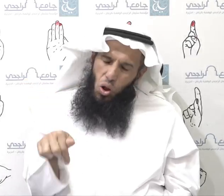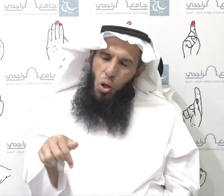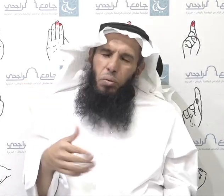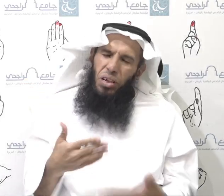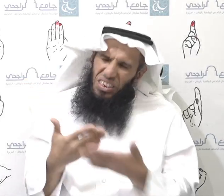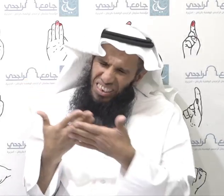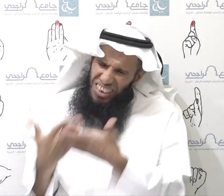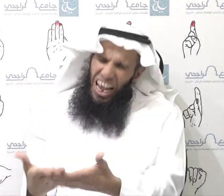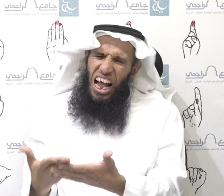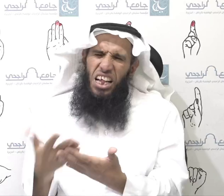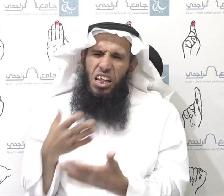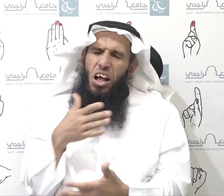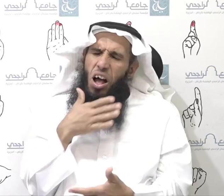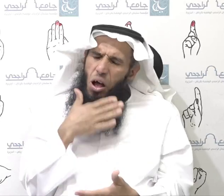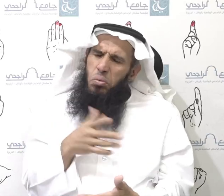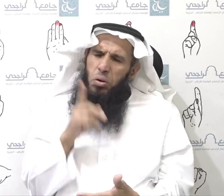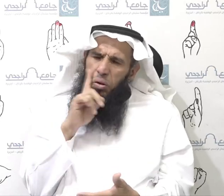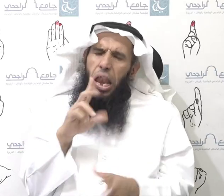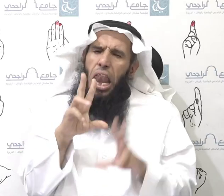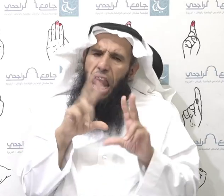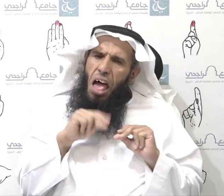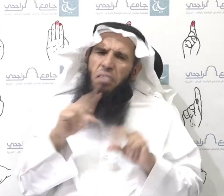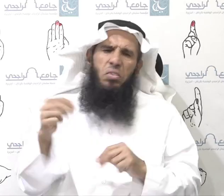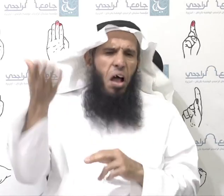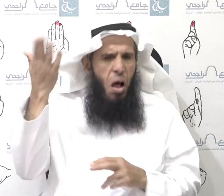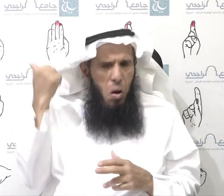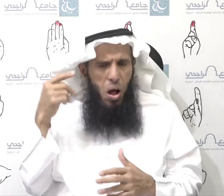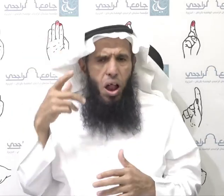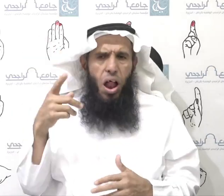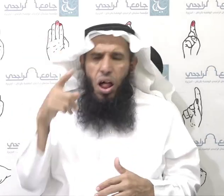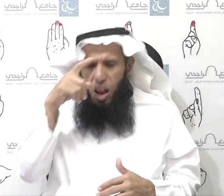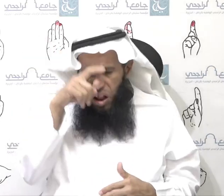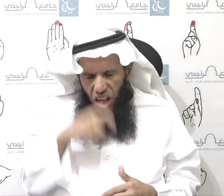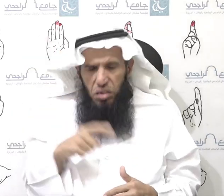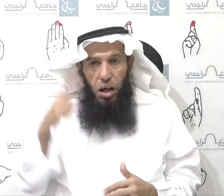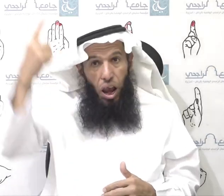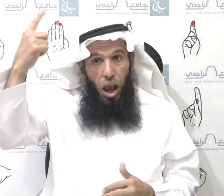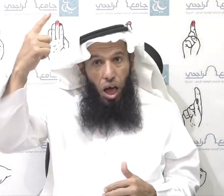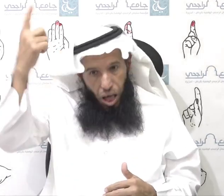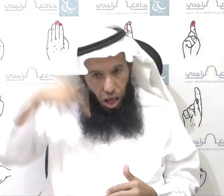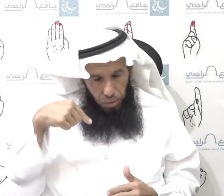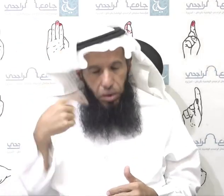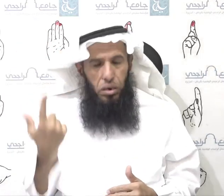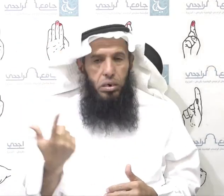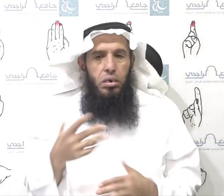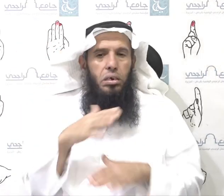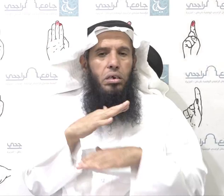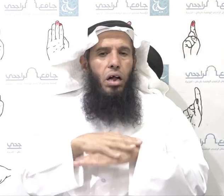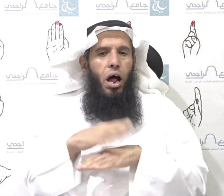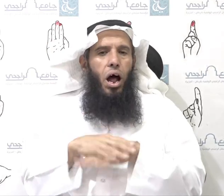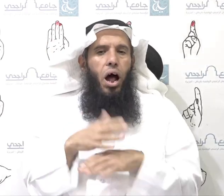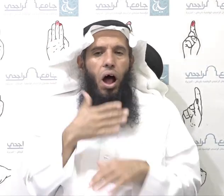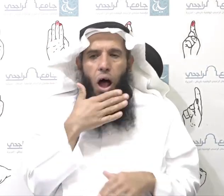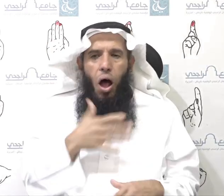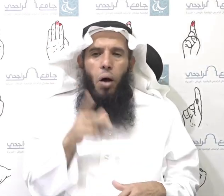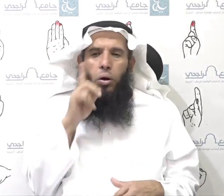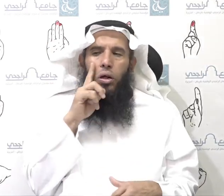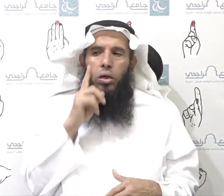الوفاء وقم بالواجب الذي أمرك الله عز وجل به. أحسن الوفاء